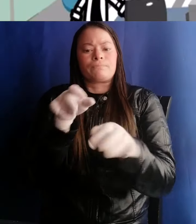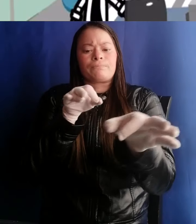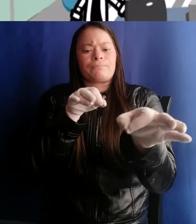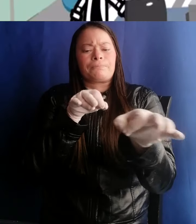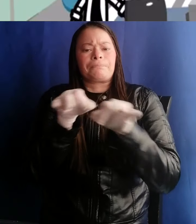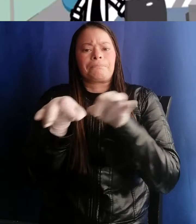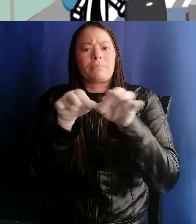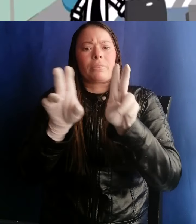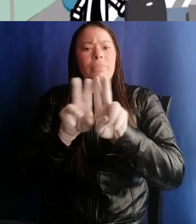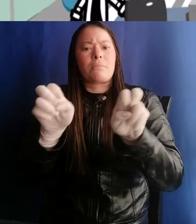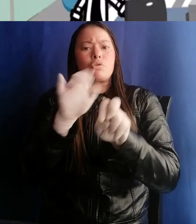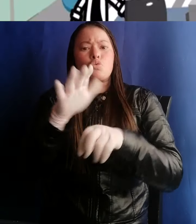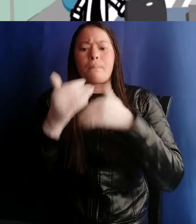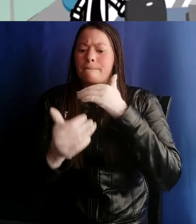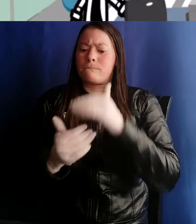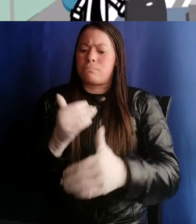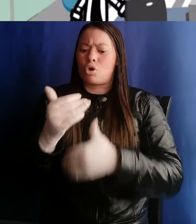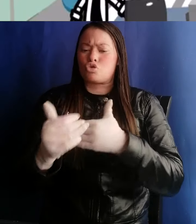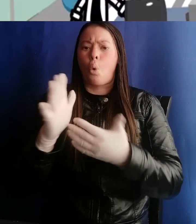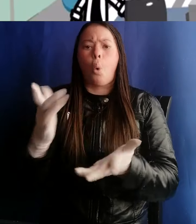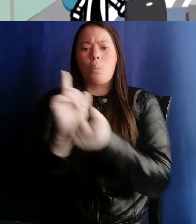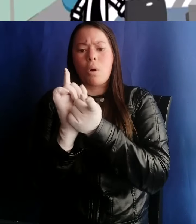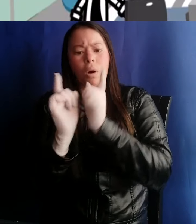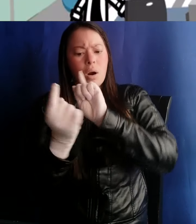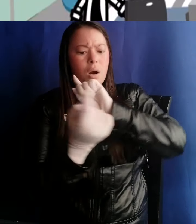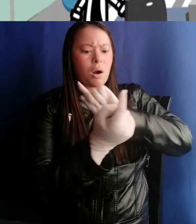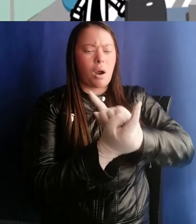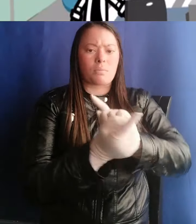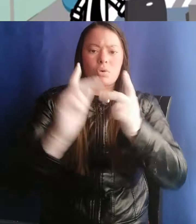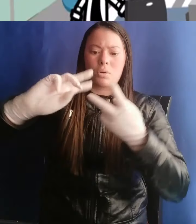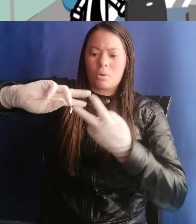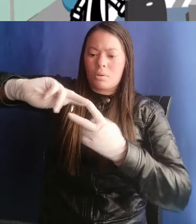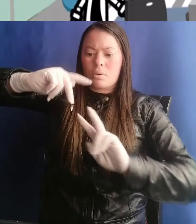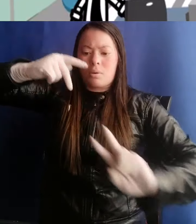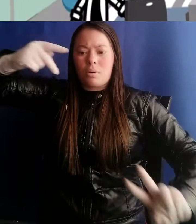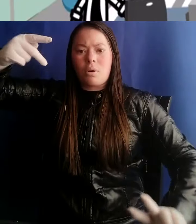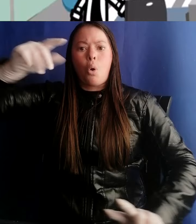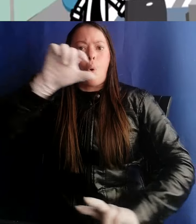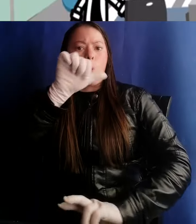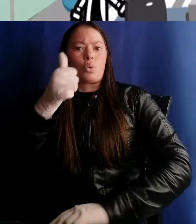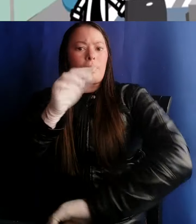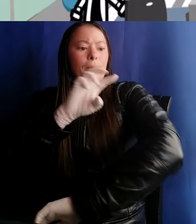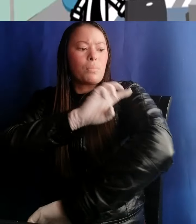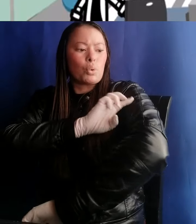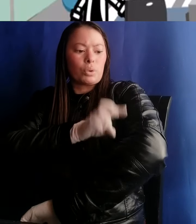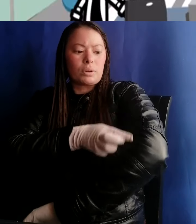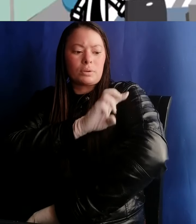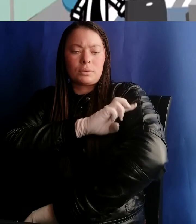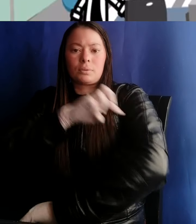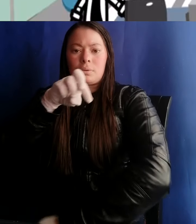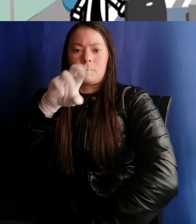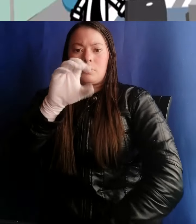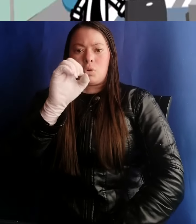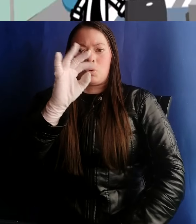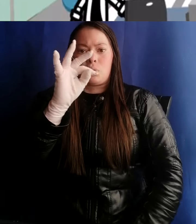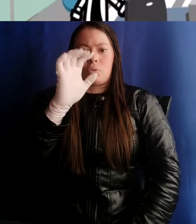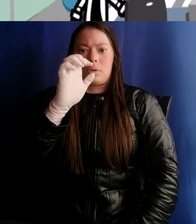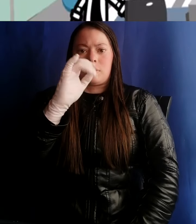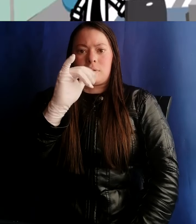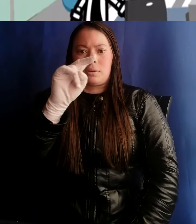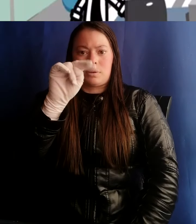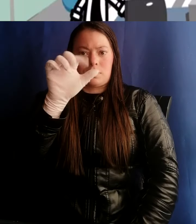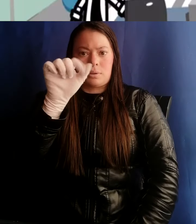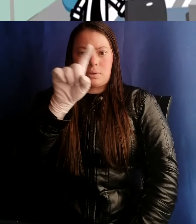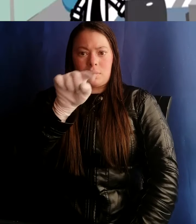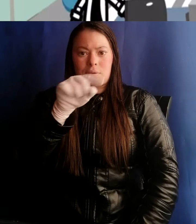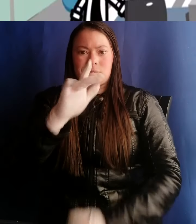coherente. Haré un esfuerzo por lograr lo anterior exponiendo de manera básica el proceso de transcripción del ADN y la traducción